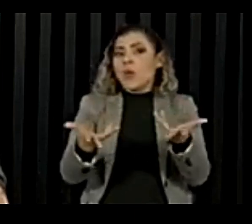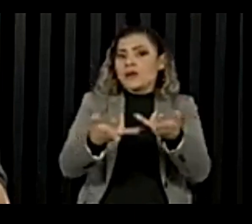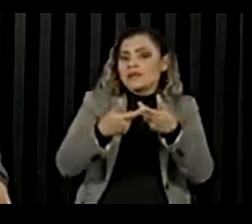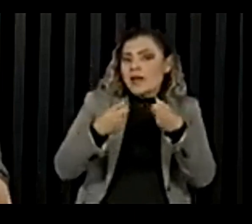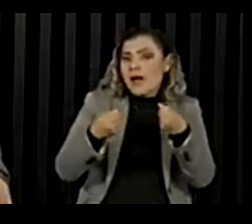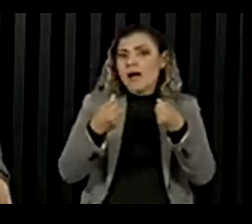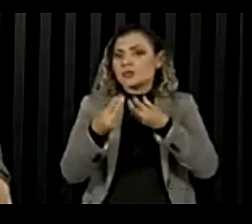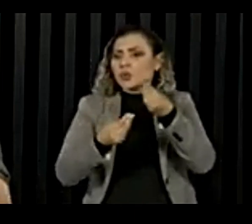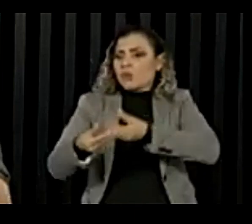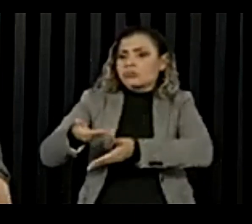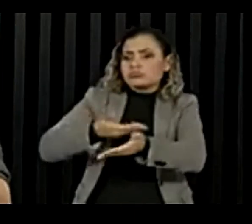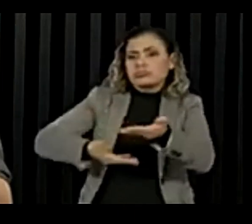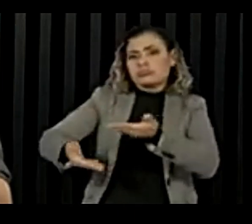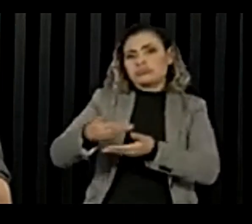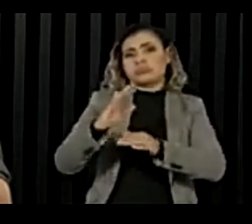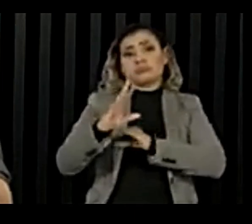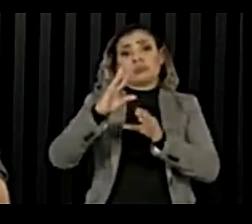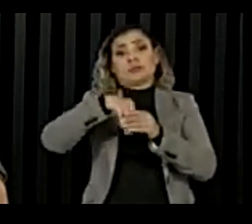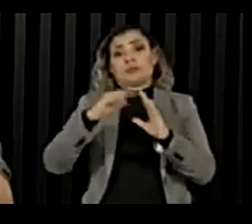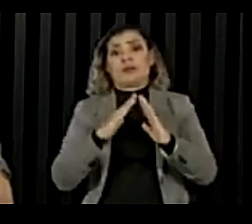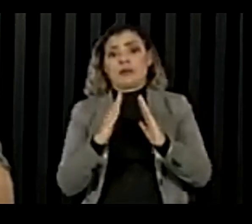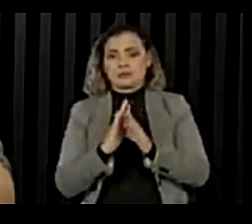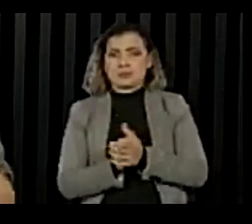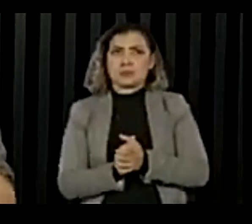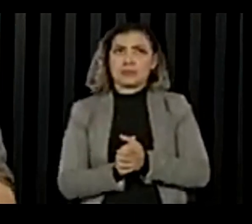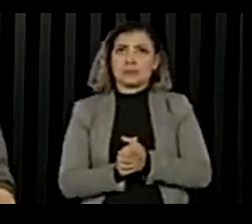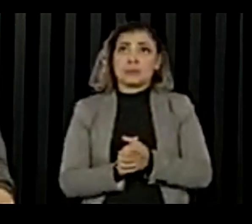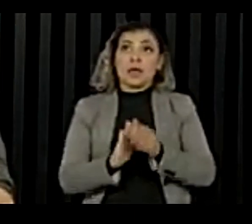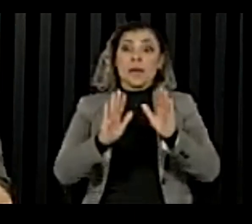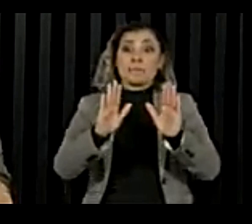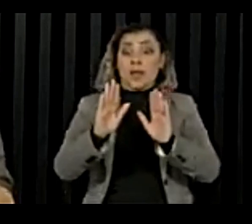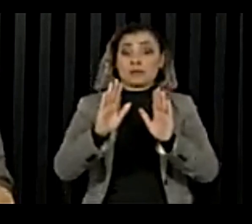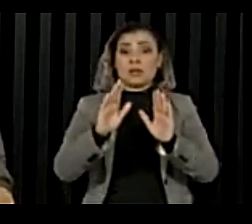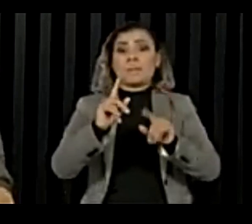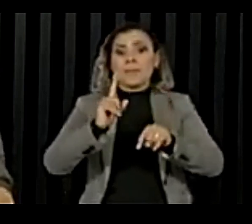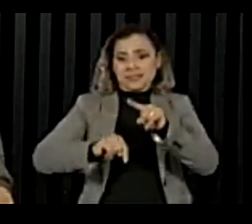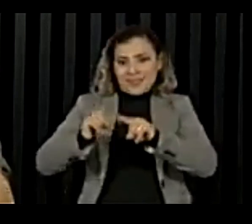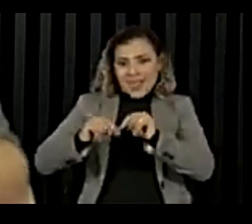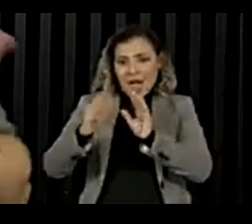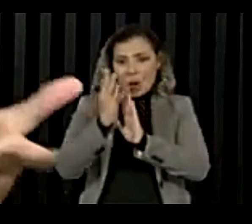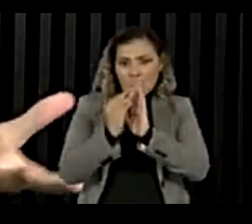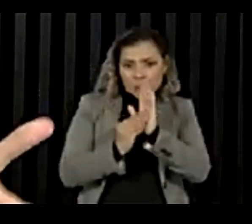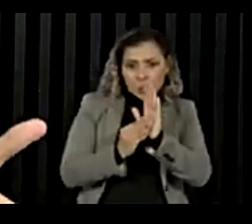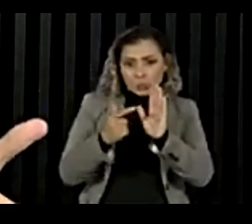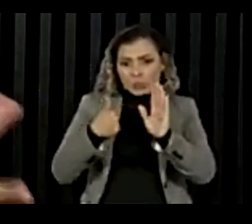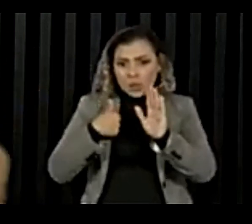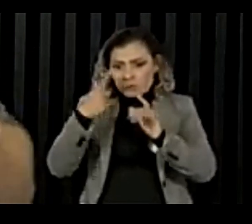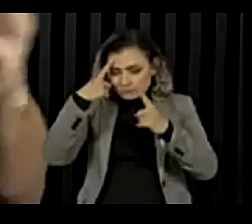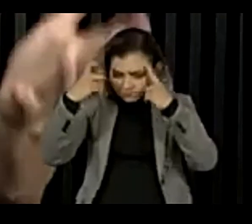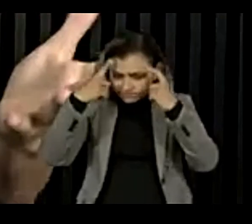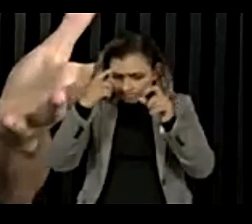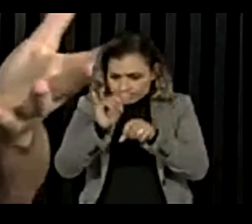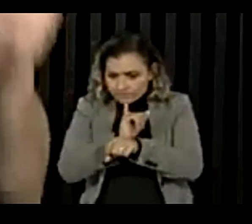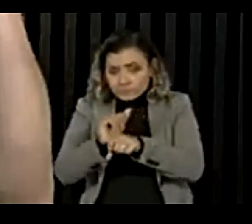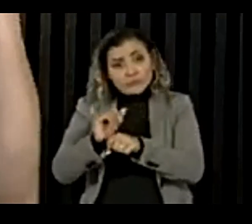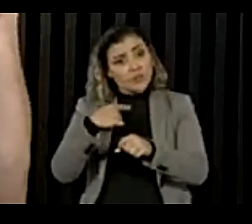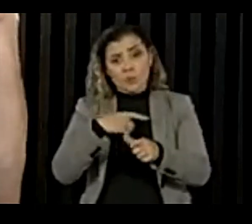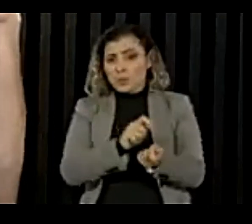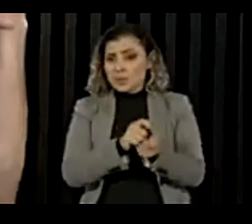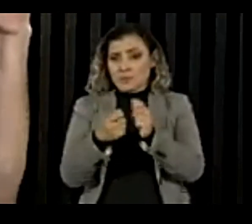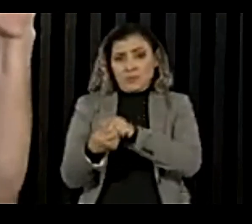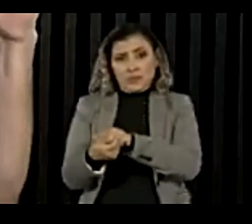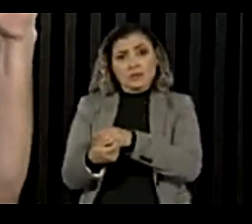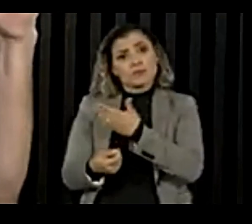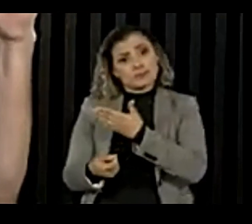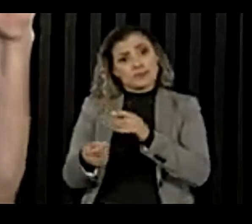eficiente e tudo mais. Em relação à produção de conteúdo em si, que é o meu foco, eu me adaptei, estou gravando em casa, esse é o